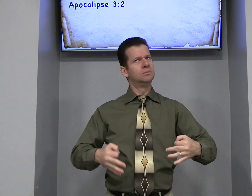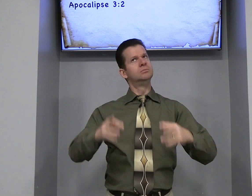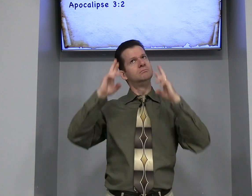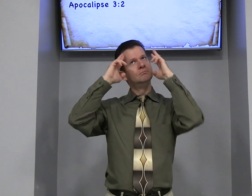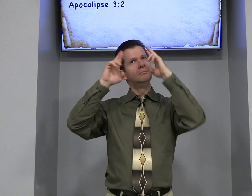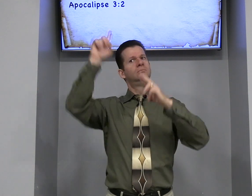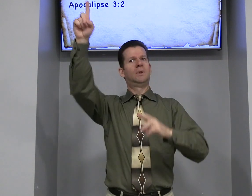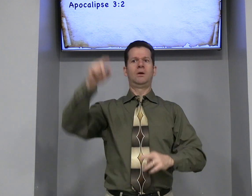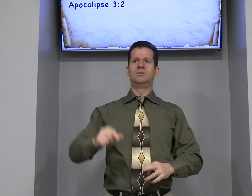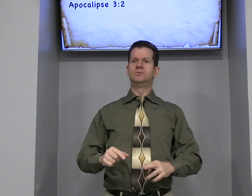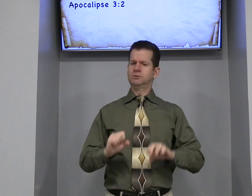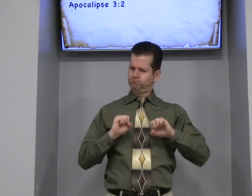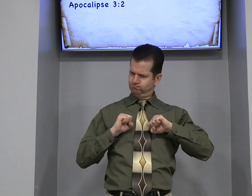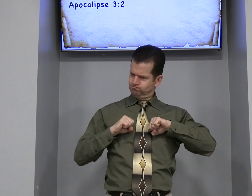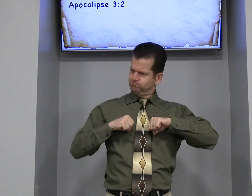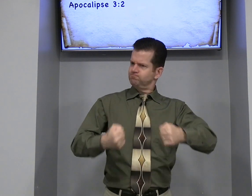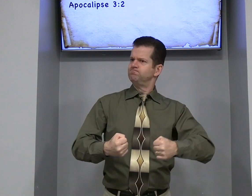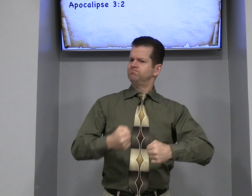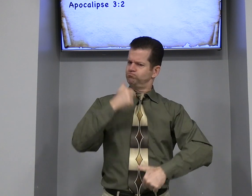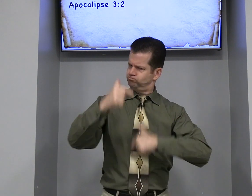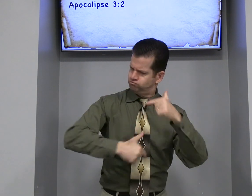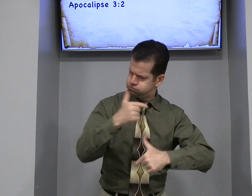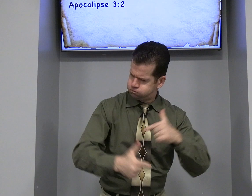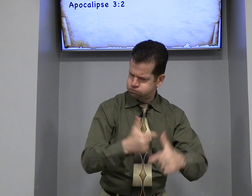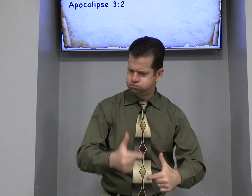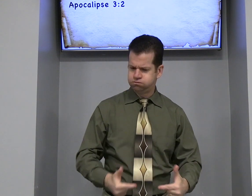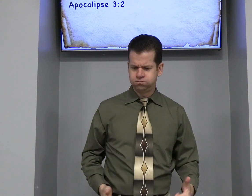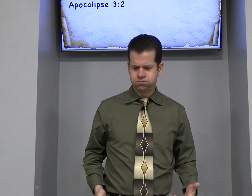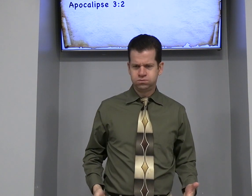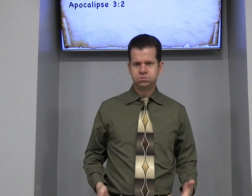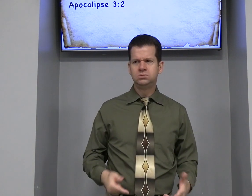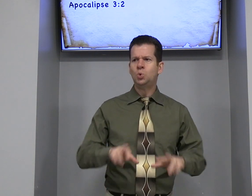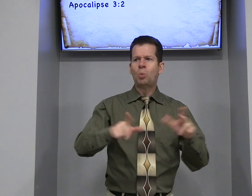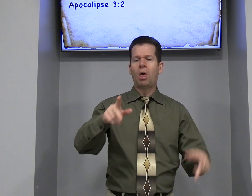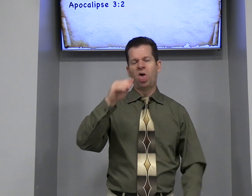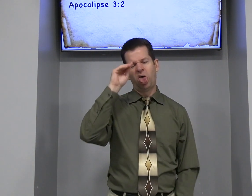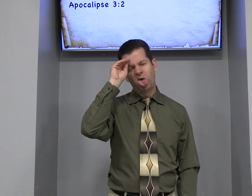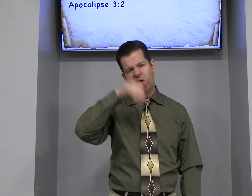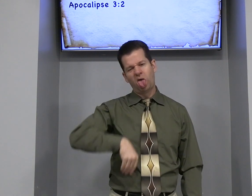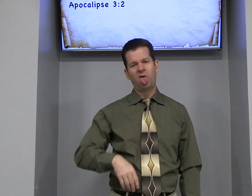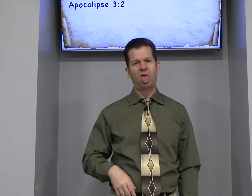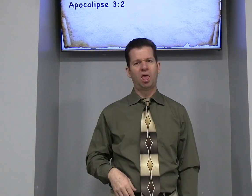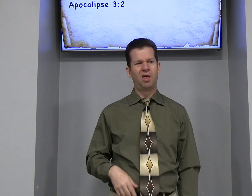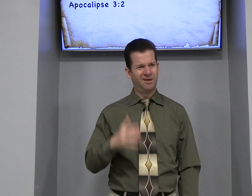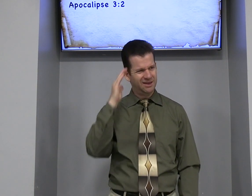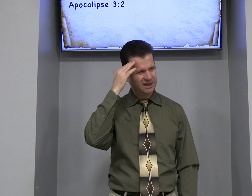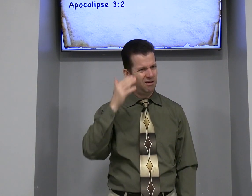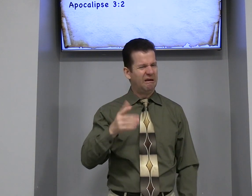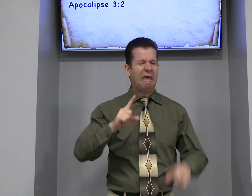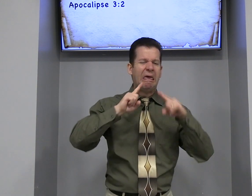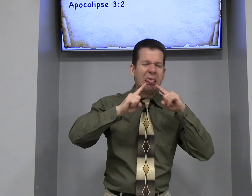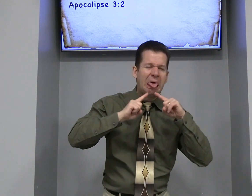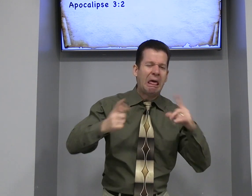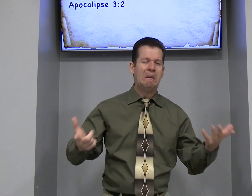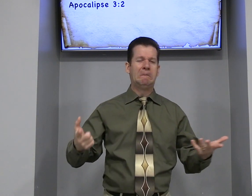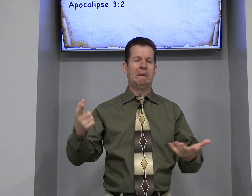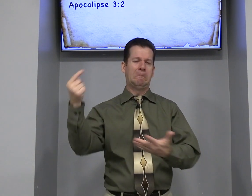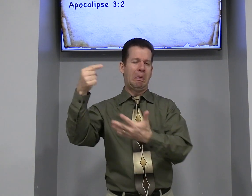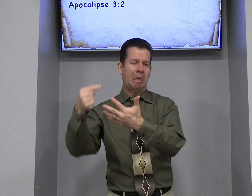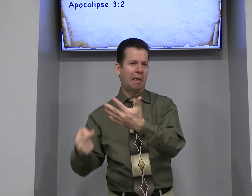com respeito. Honrando a Deus, trabalhando e se esforçando, sem preguiça, sabe? Sem